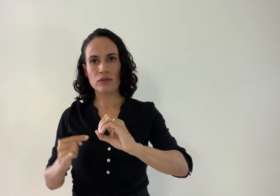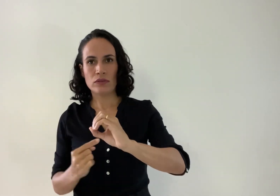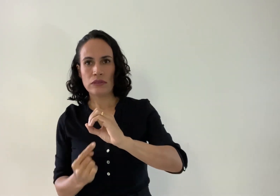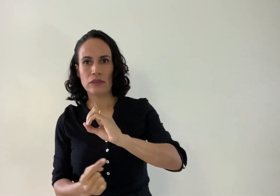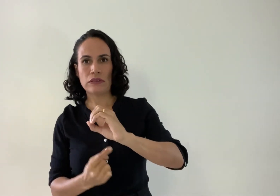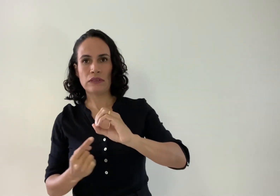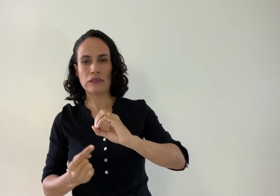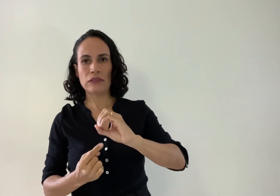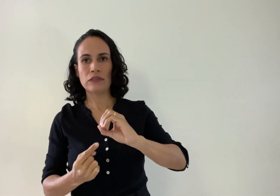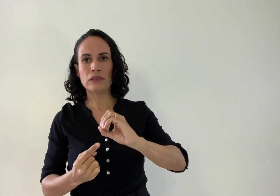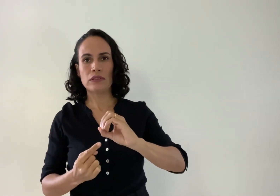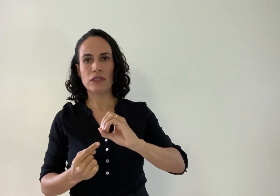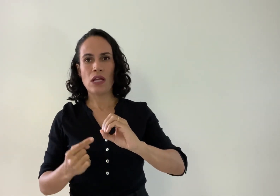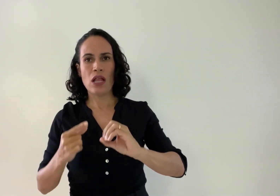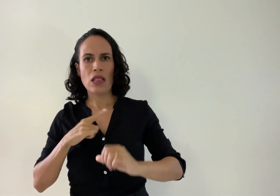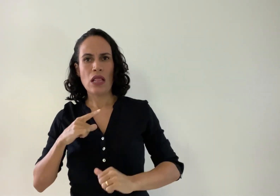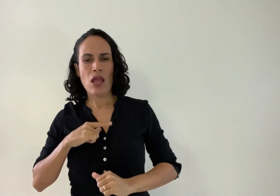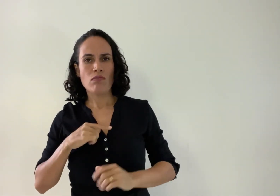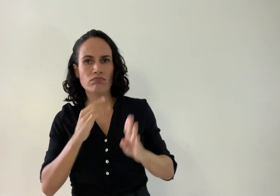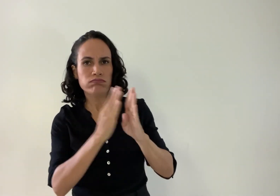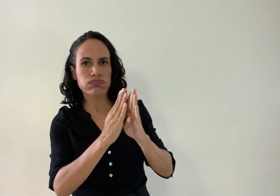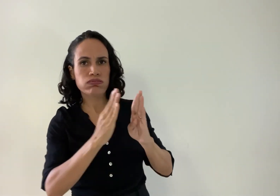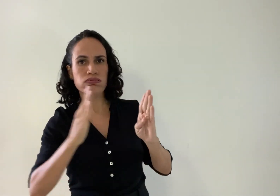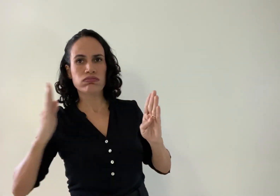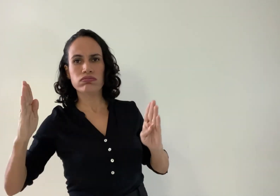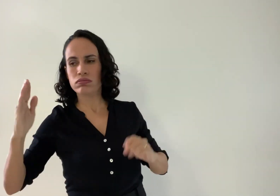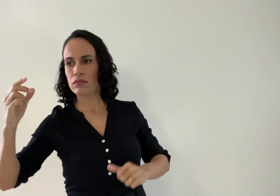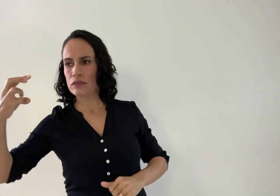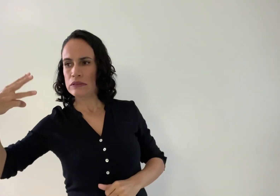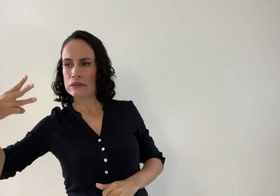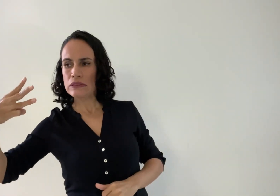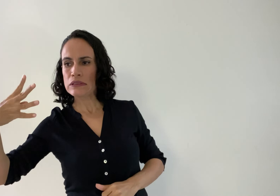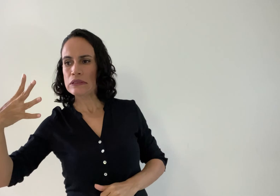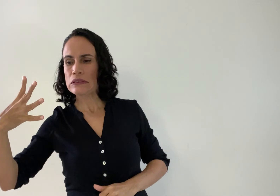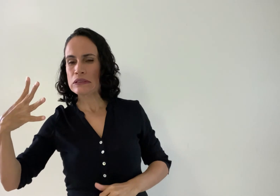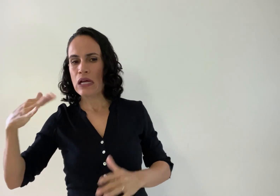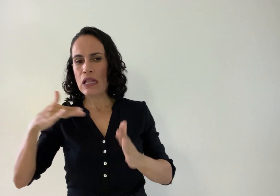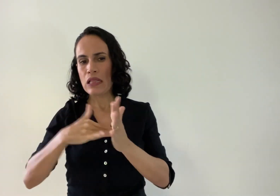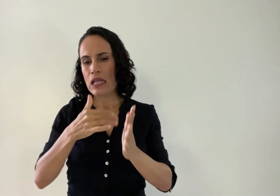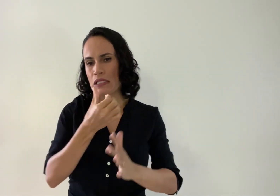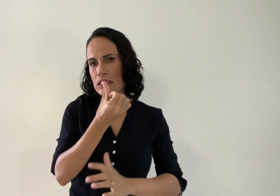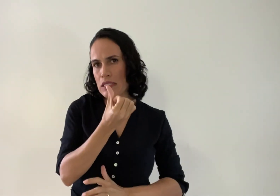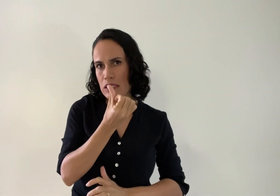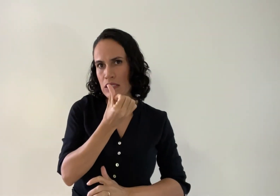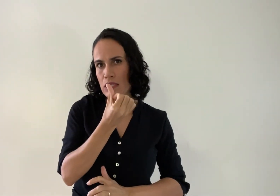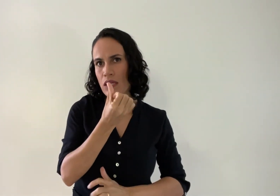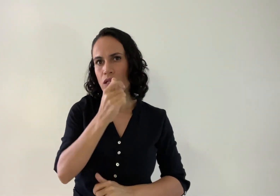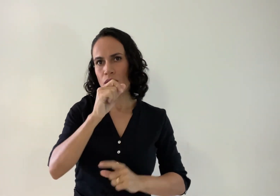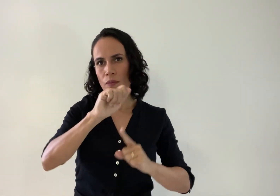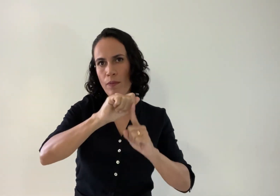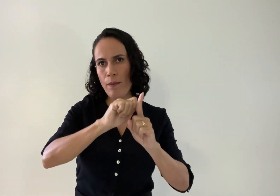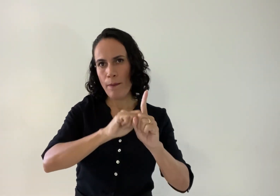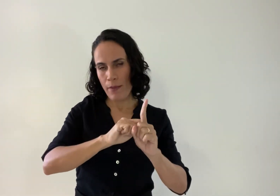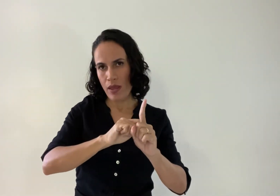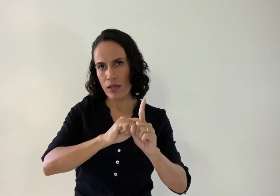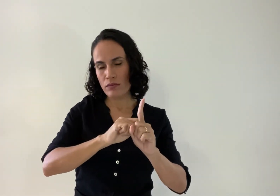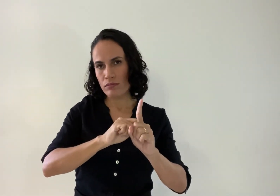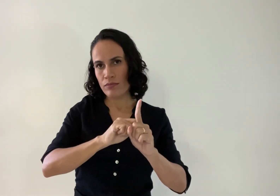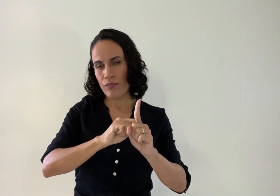nos polos a 6 meses praticamente, sem nenhuma participação do Sol no inverno e com total Sol no